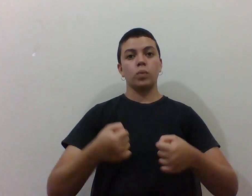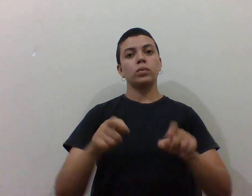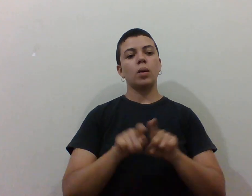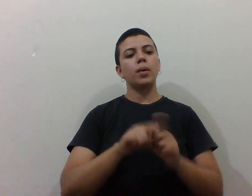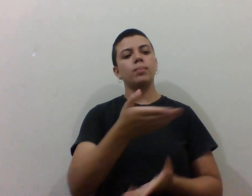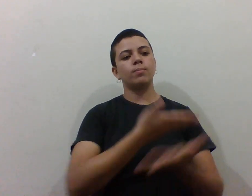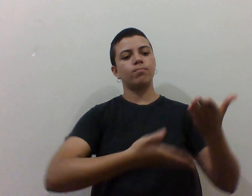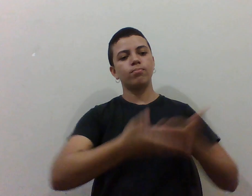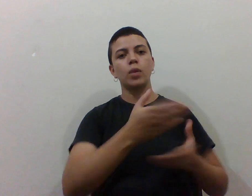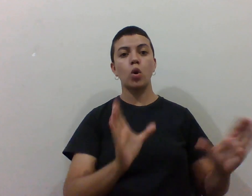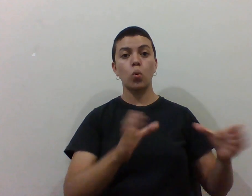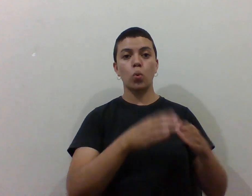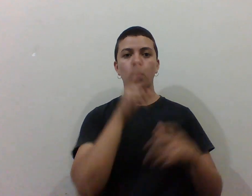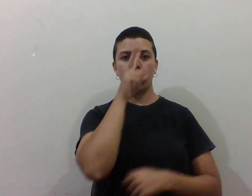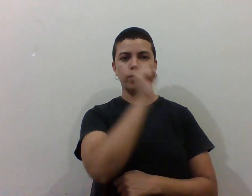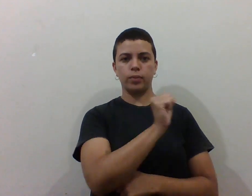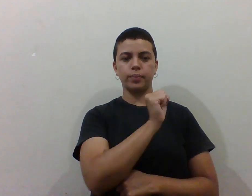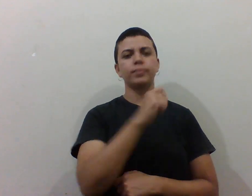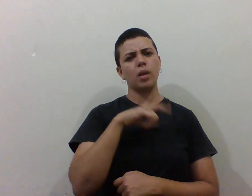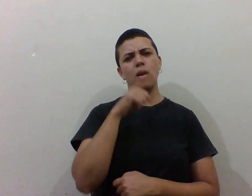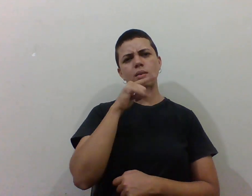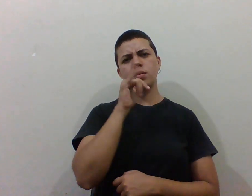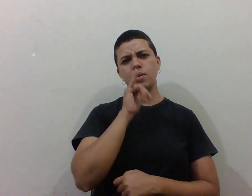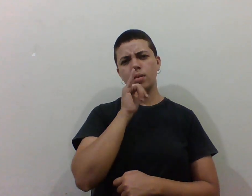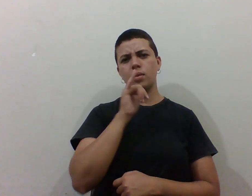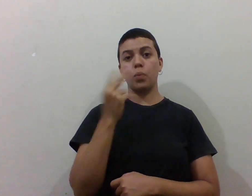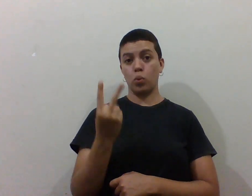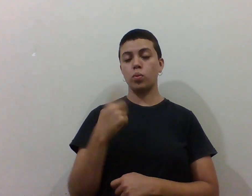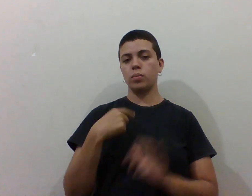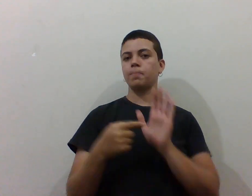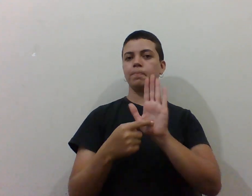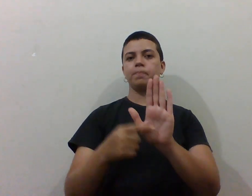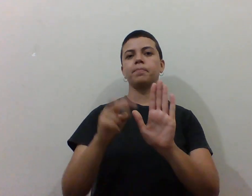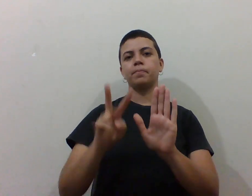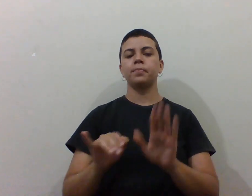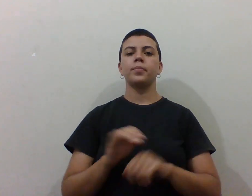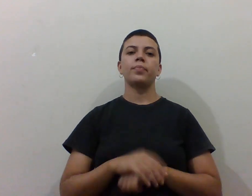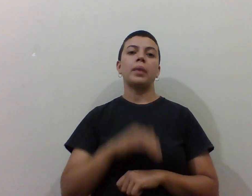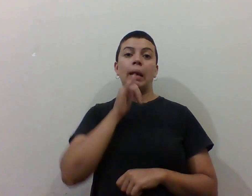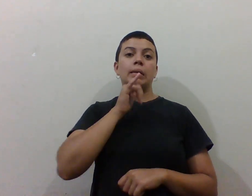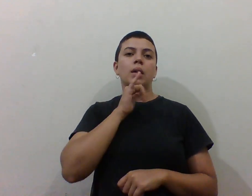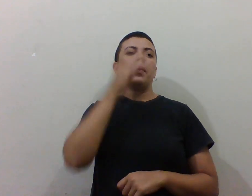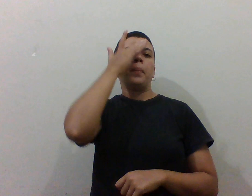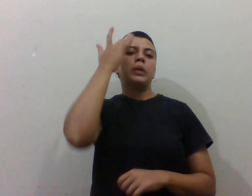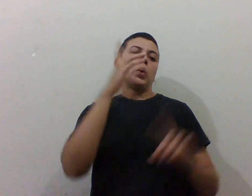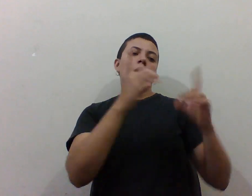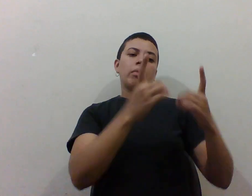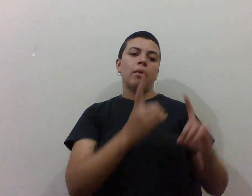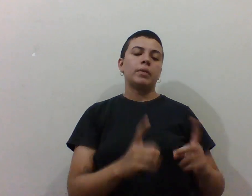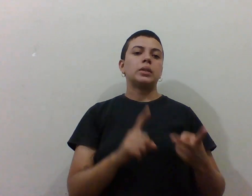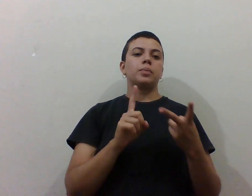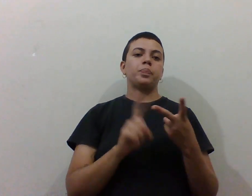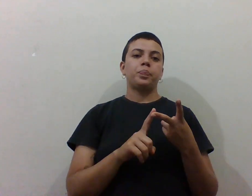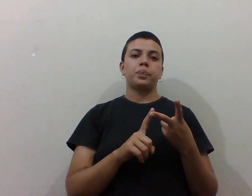coletiva. Eu trago aqui dois exemplos, poderia falar das pessoas com deficiência, da questão do etarismo, mas